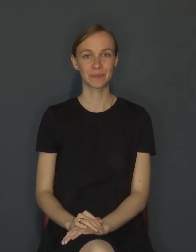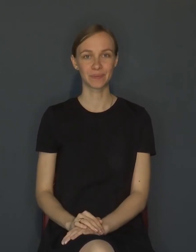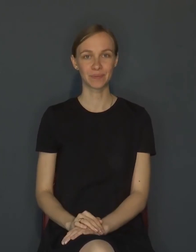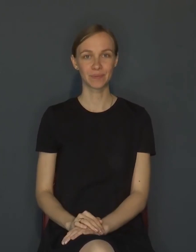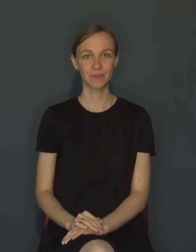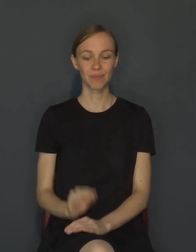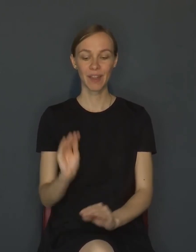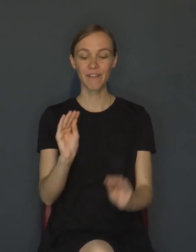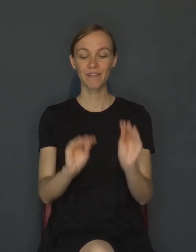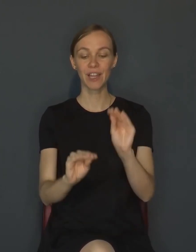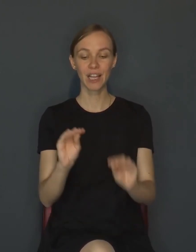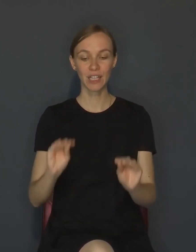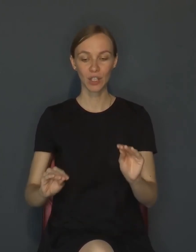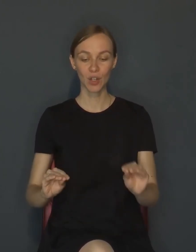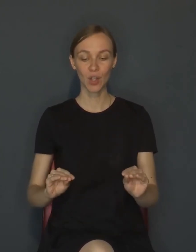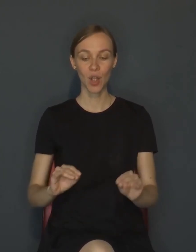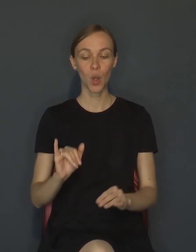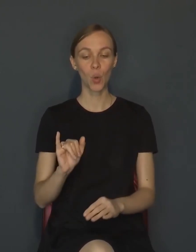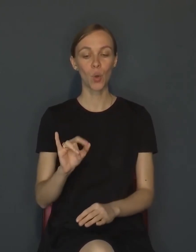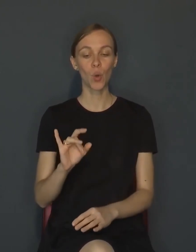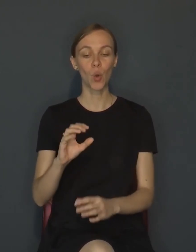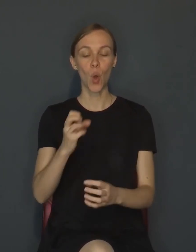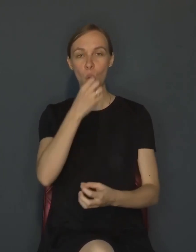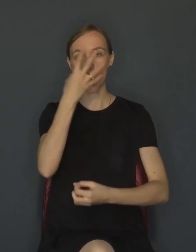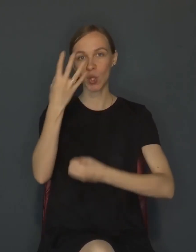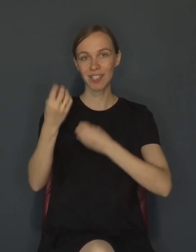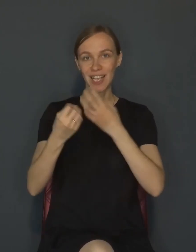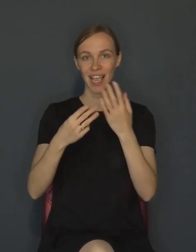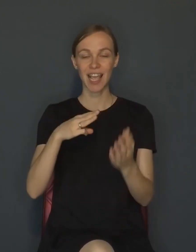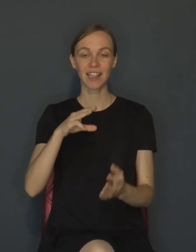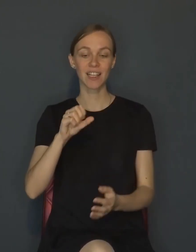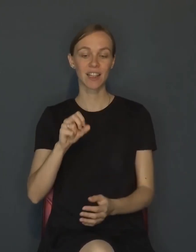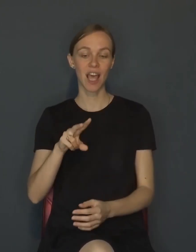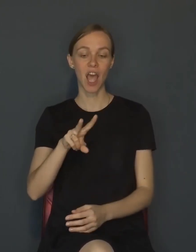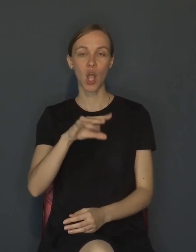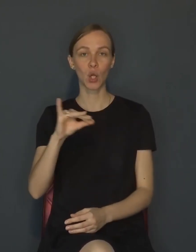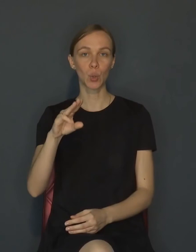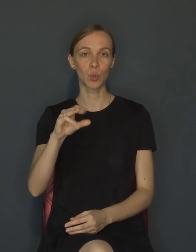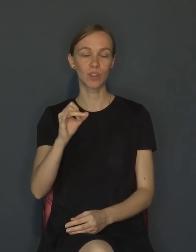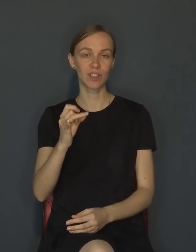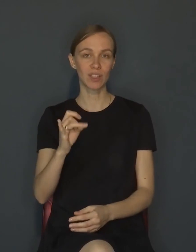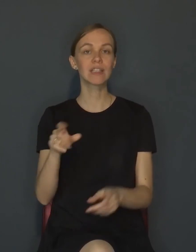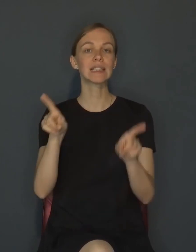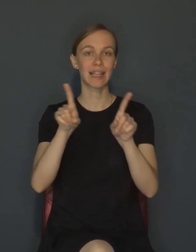викладеною у розети та лютні з такими ж дверима.